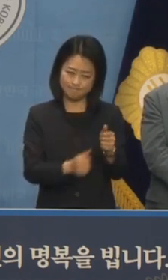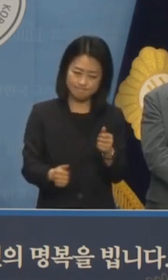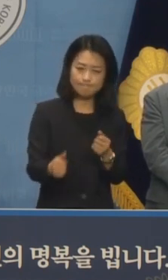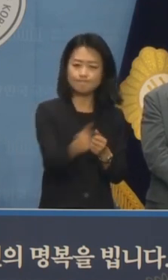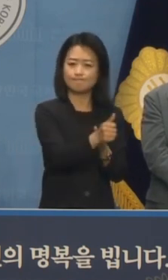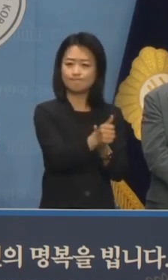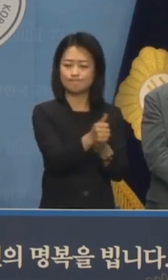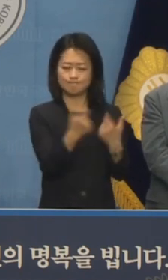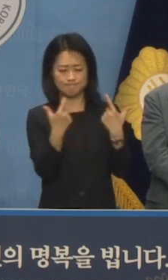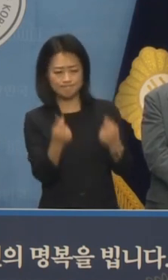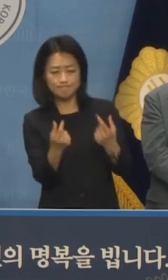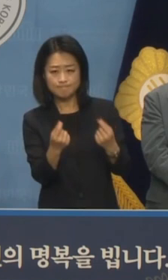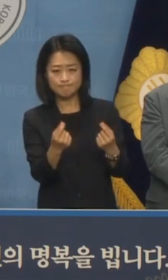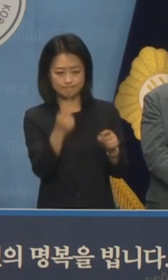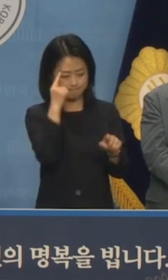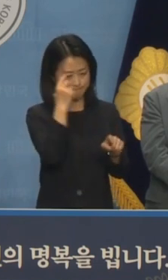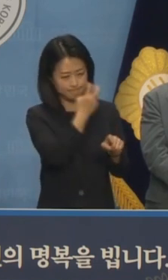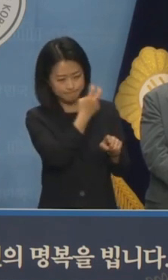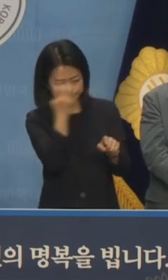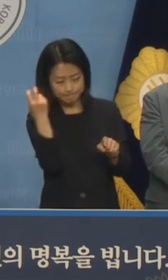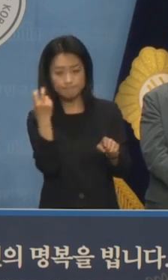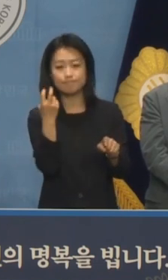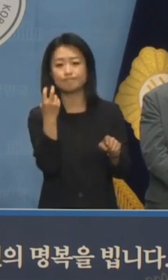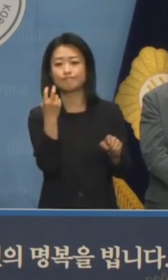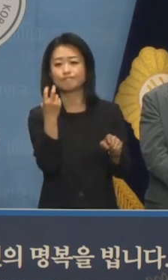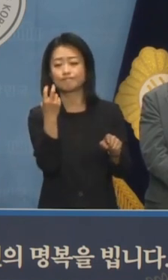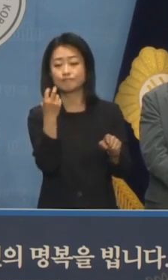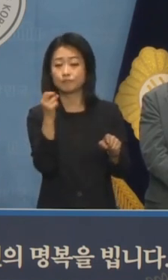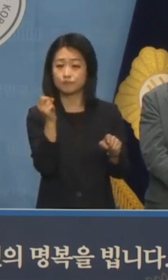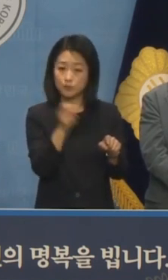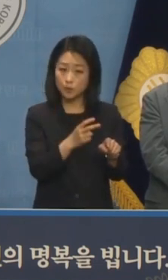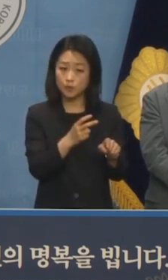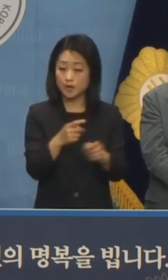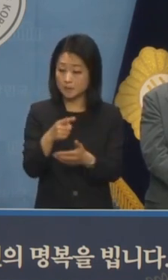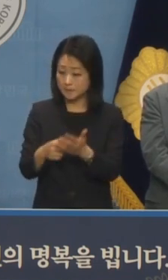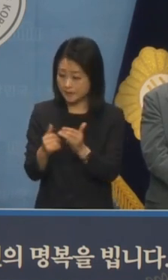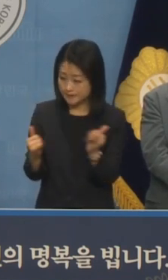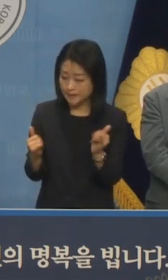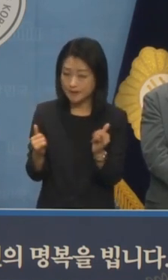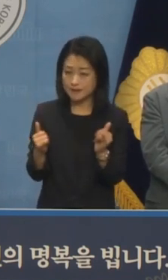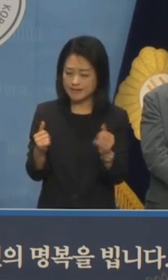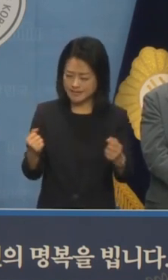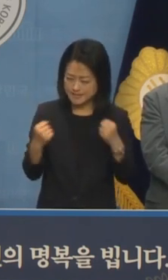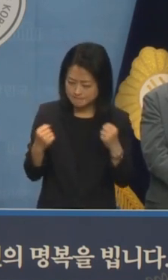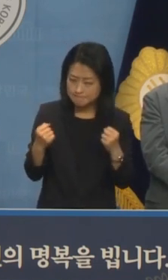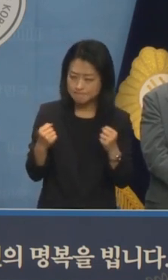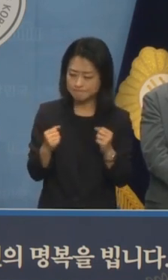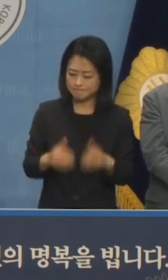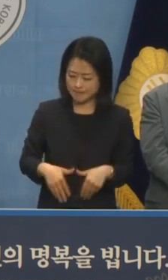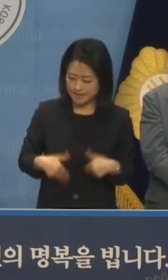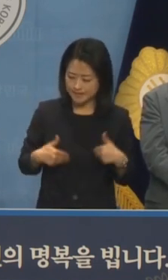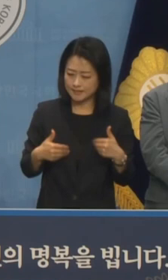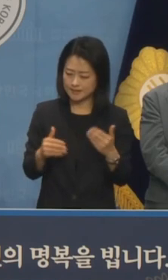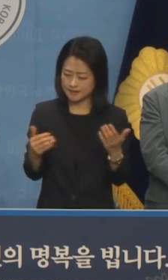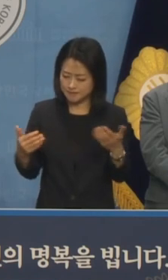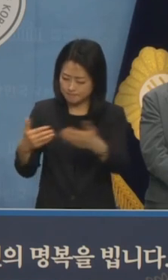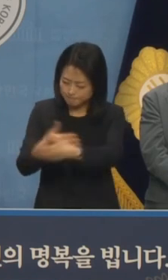누구보다 씩씩했고 똑똑했습니다. 그리고 다른 피해자분들께 너무나